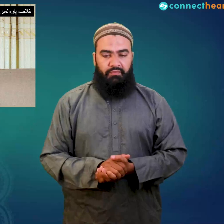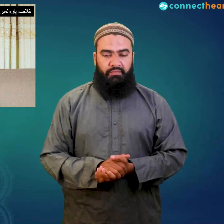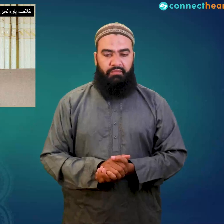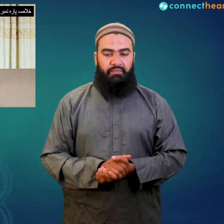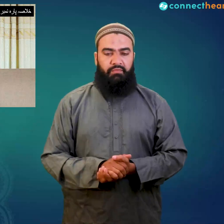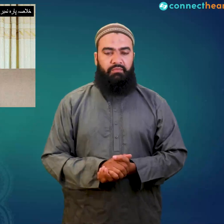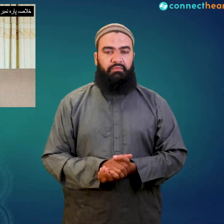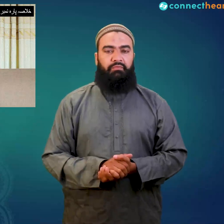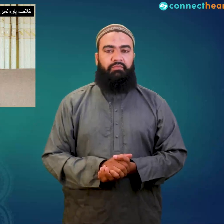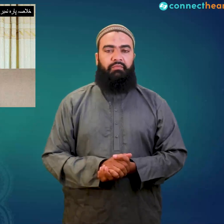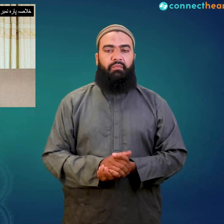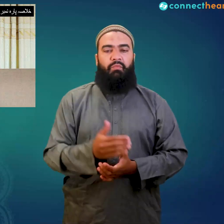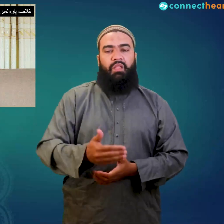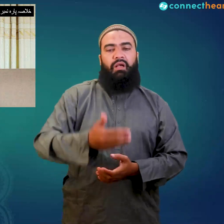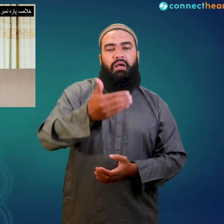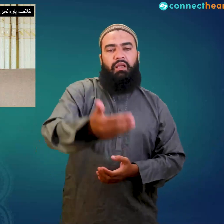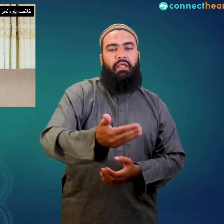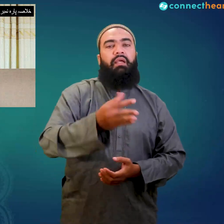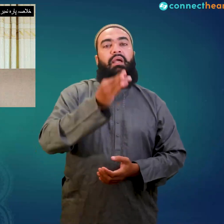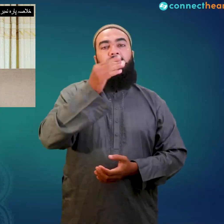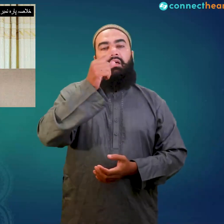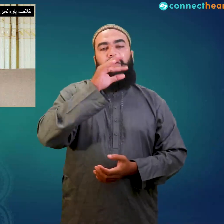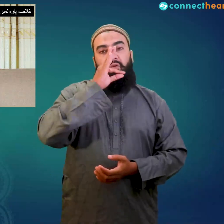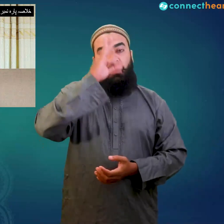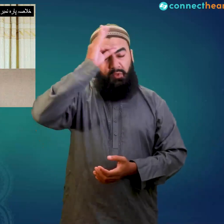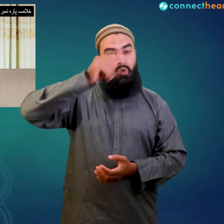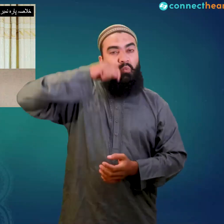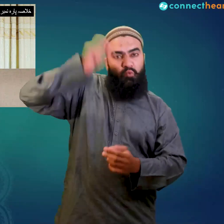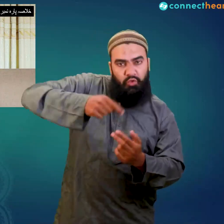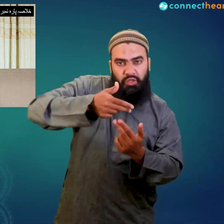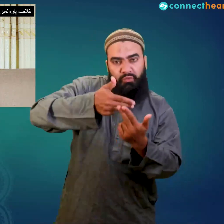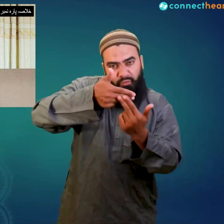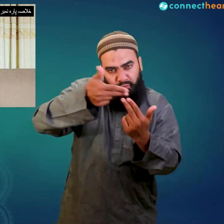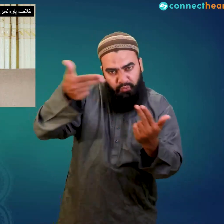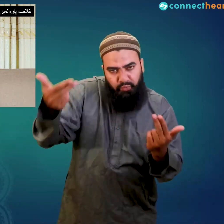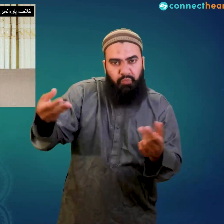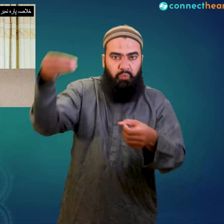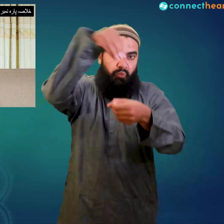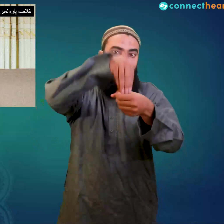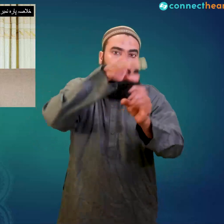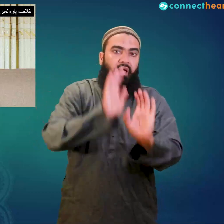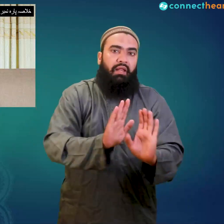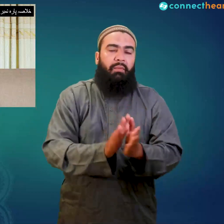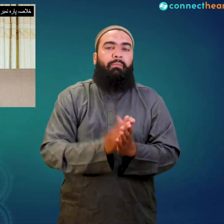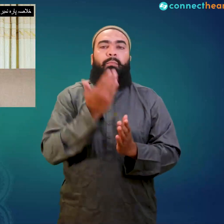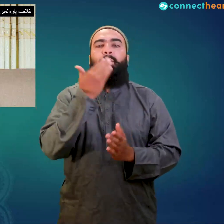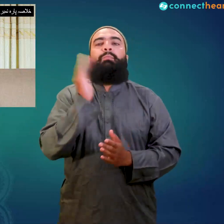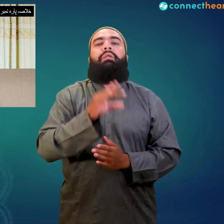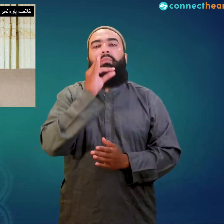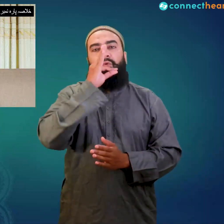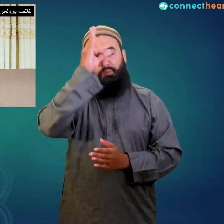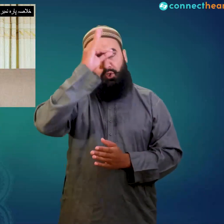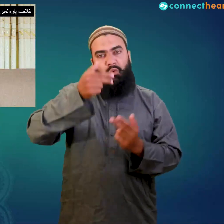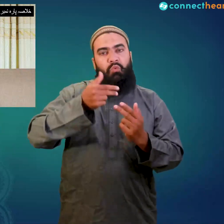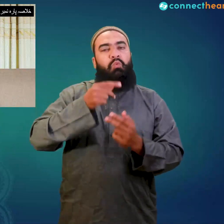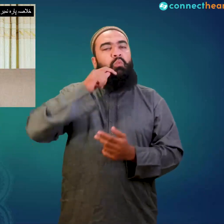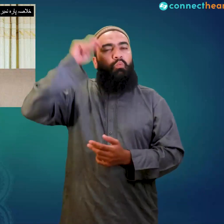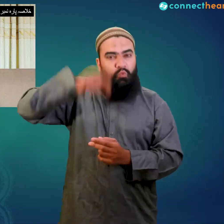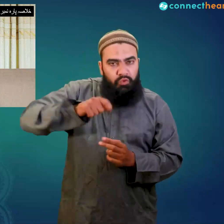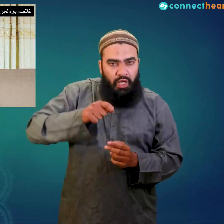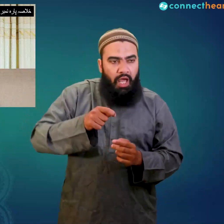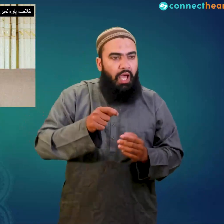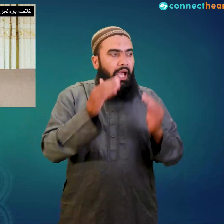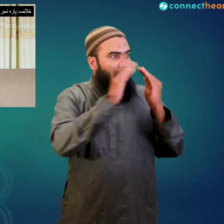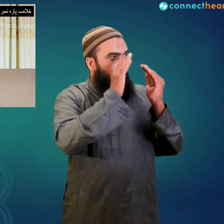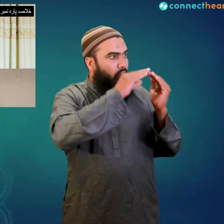رکوع نمبر 6 میں موسیٰ علیہ الصلوۃ والسلام کا واقعہ اگلا حصہ مذکور ہے کہ موسیٰ علیہ الصلوۃ والسلام